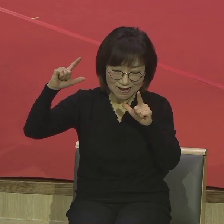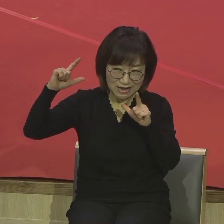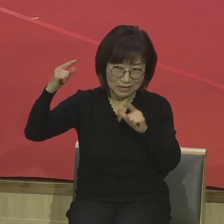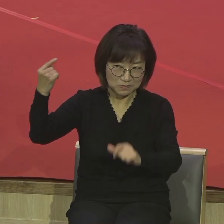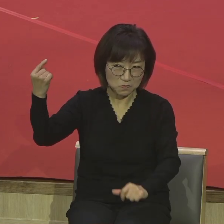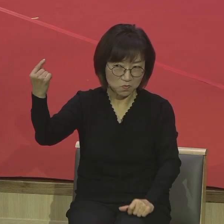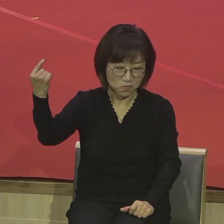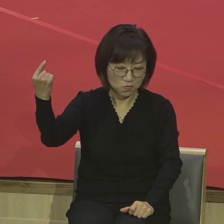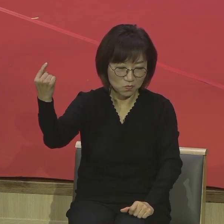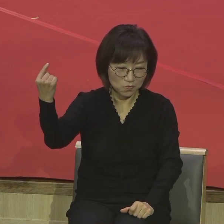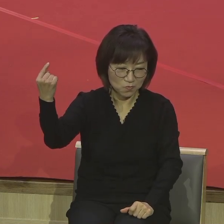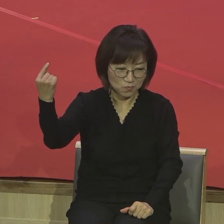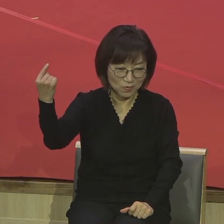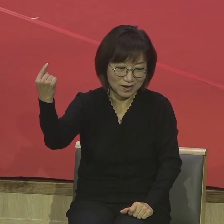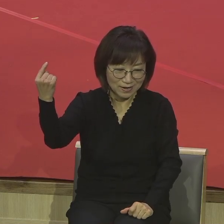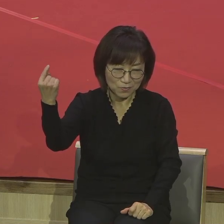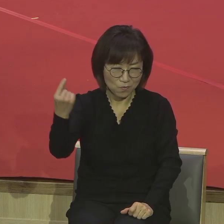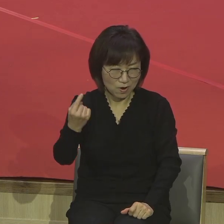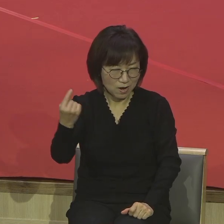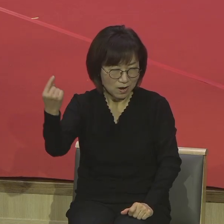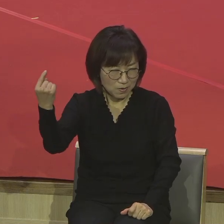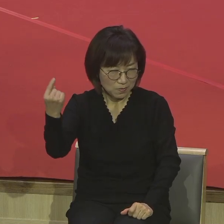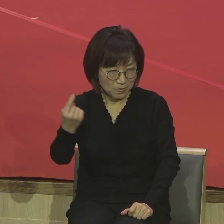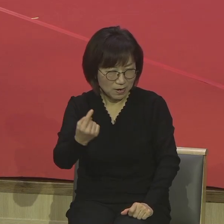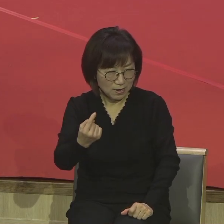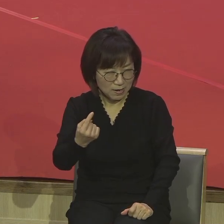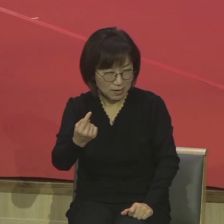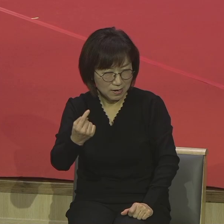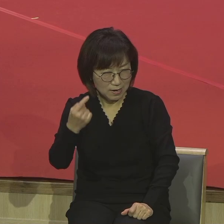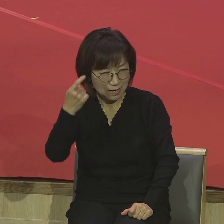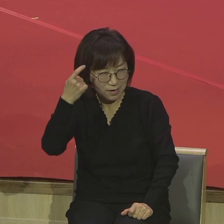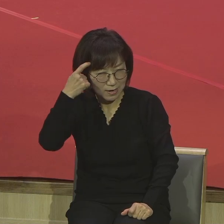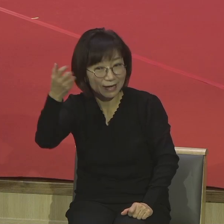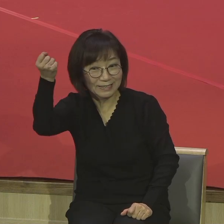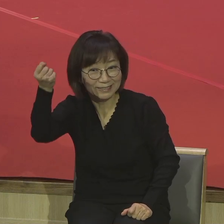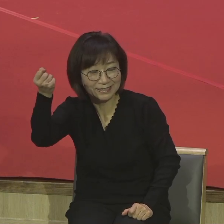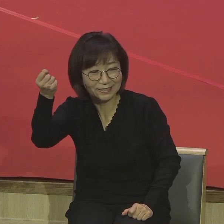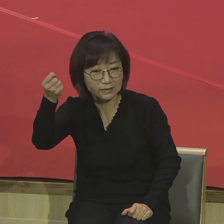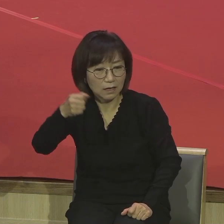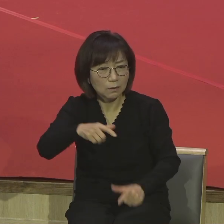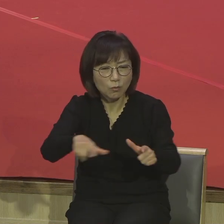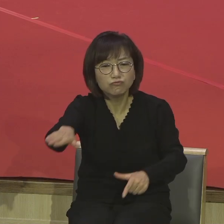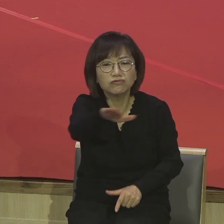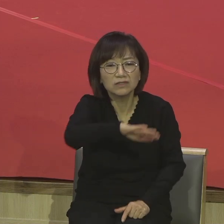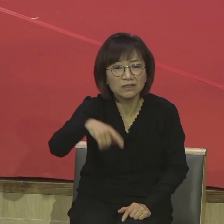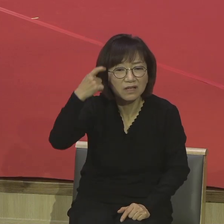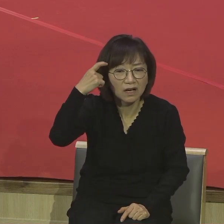그러한 집에서 태어나는 것이 우리의 생각들